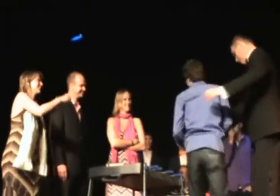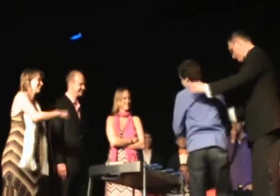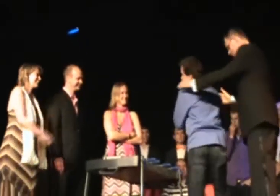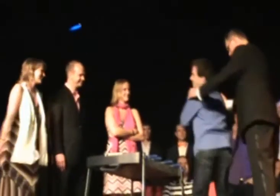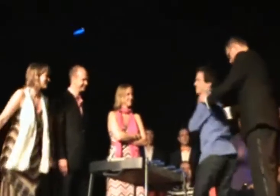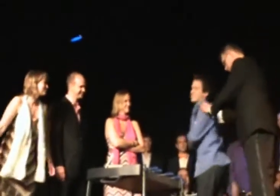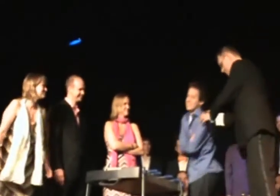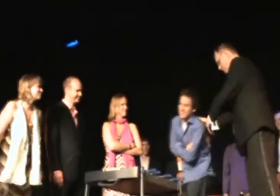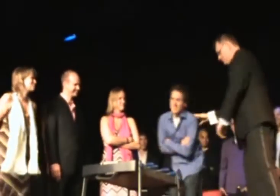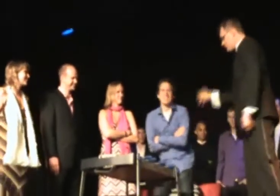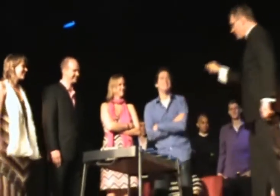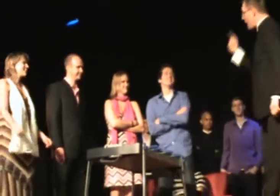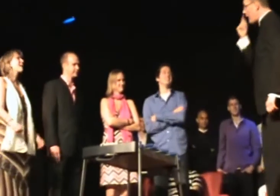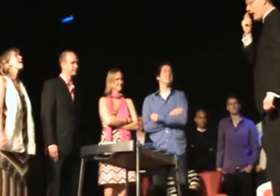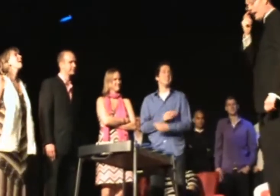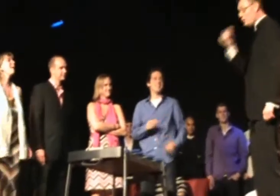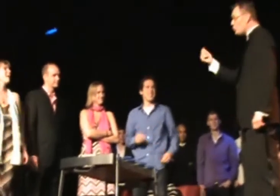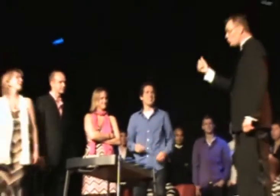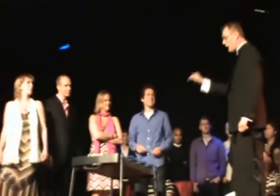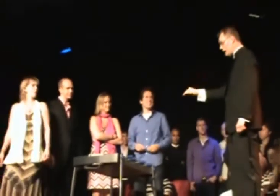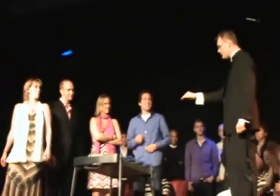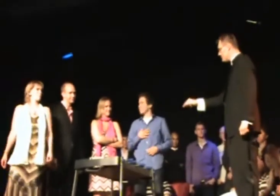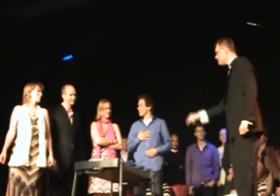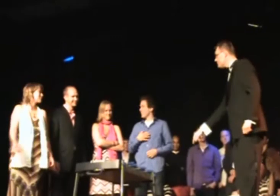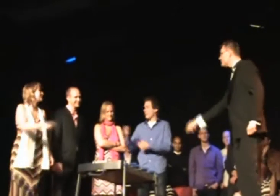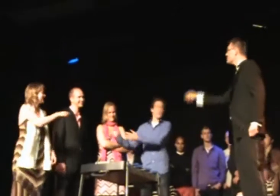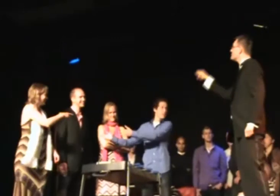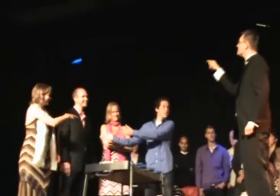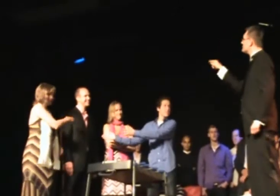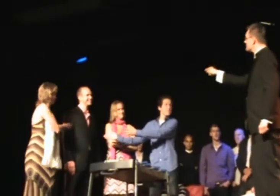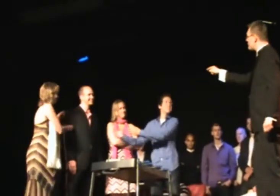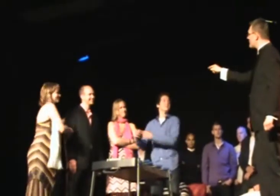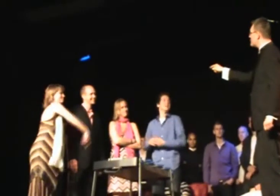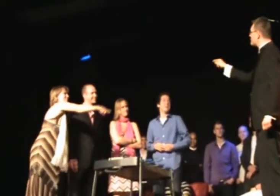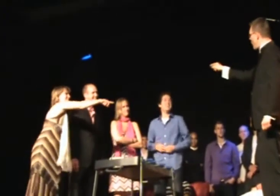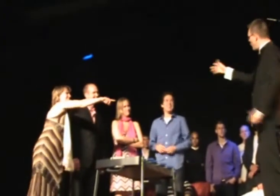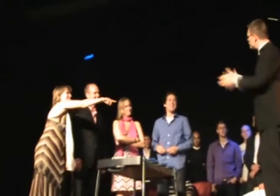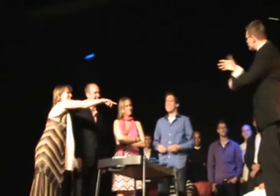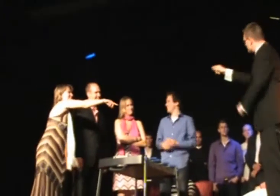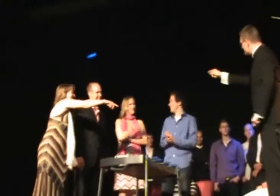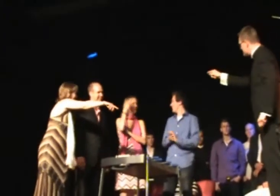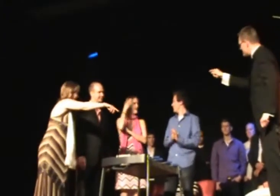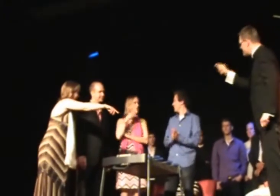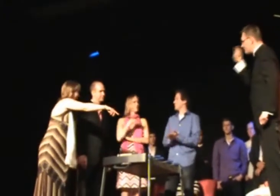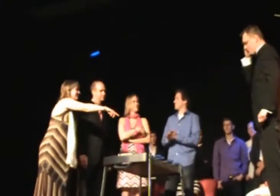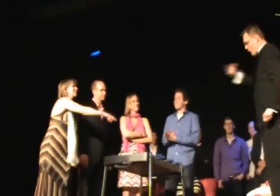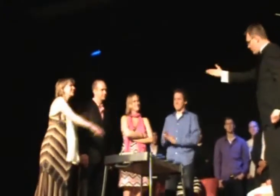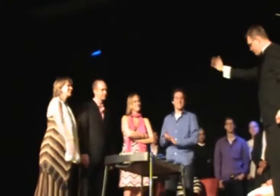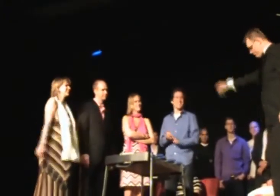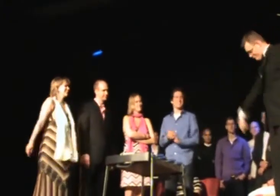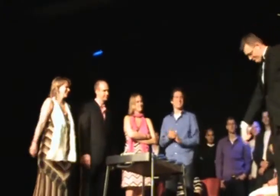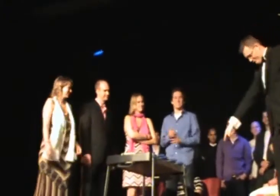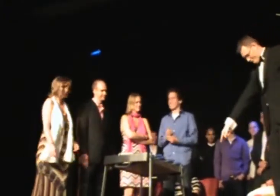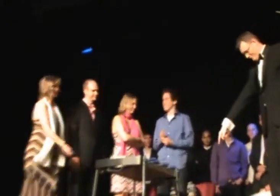Jij gaat daar staan. Jij bent de... Jij gaat staan, jij bent de scheidsrechter, jij hebt op het allemaal goed gehad. Wat is jouw naam